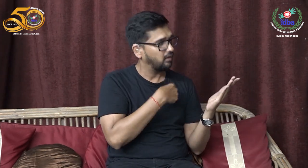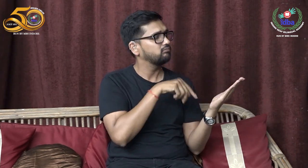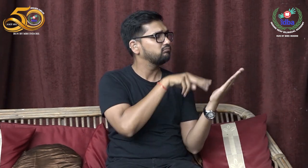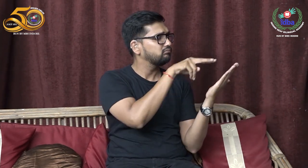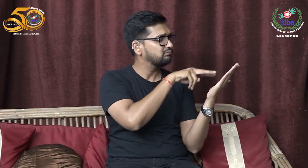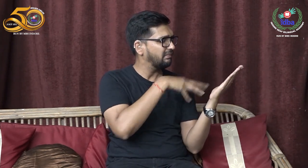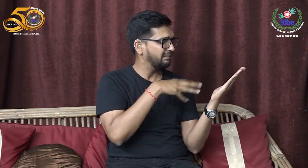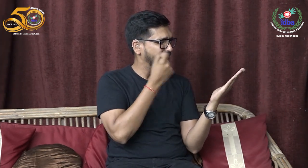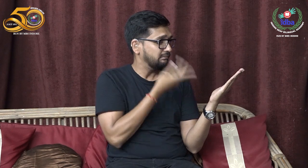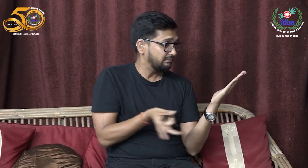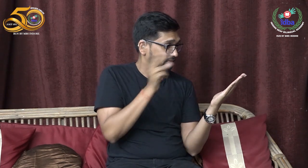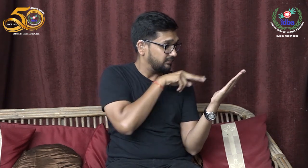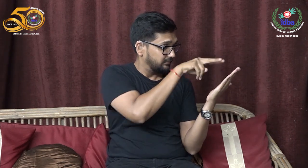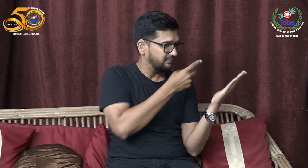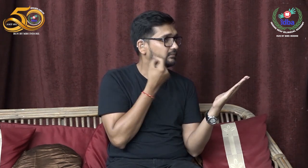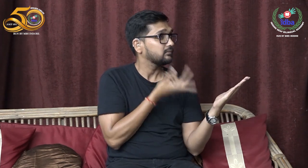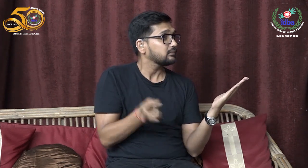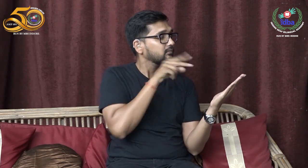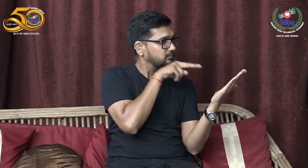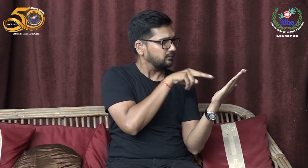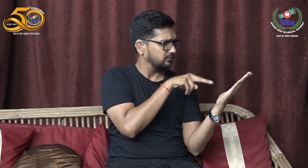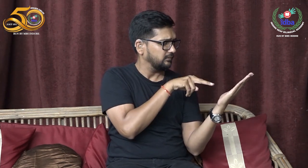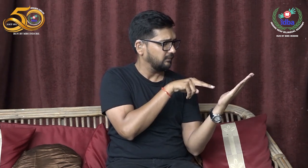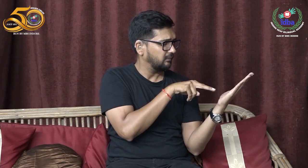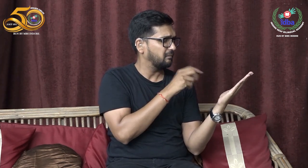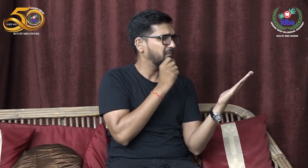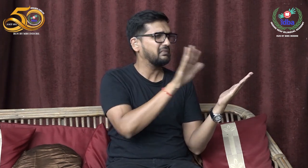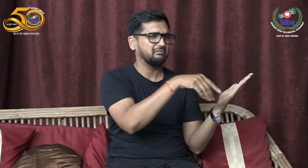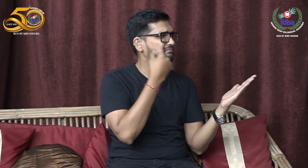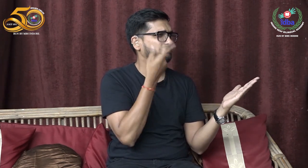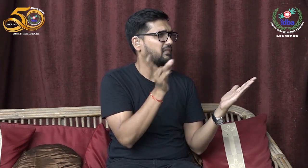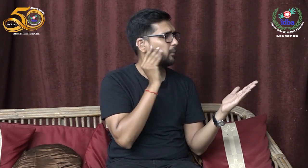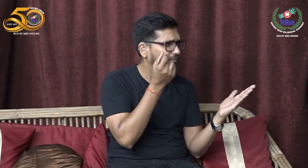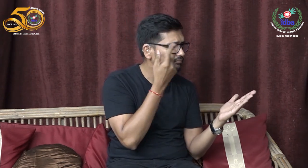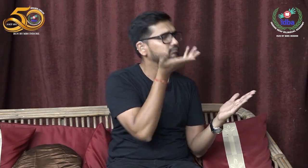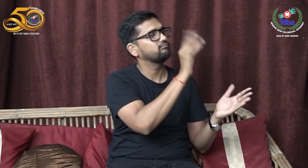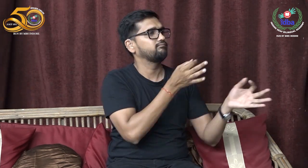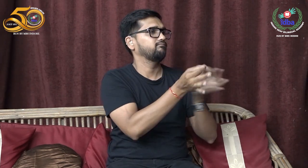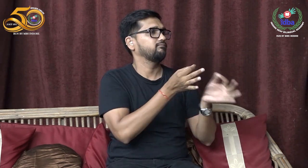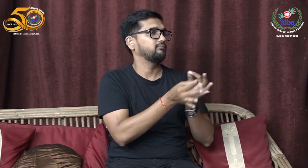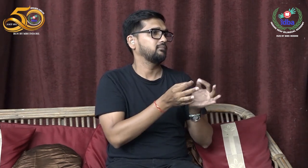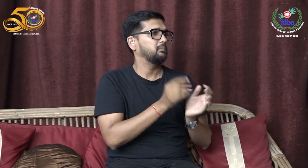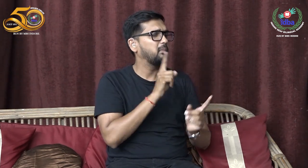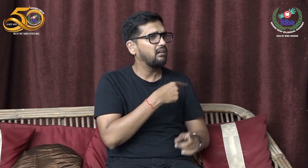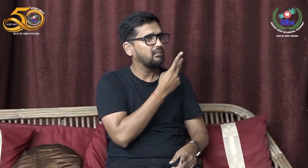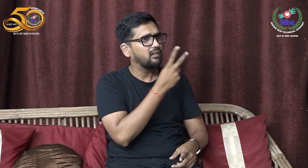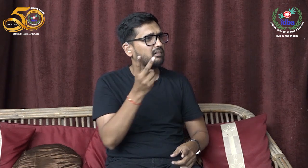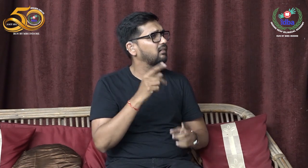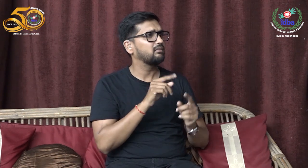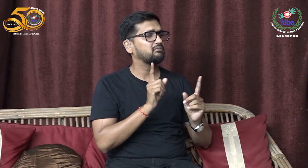समझाएंगे। चीज़ अगर आप पढ़ोगे नहीं, बार बार पढ़ोगे नहीं, समझ नहीं आ रहा, धीरे धीरे आपको समझ आने लगेगा। नहीं समझ आ रहा है तो ठीक है, फिर आपको एक्सप्लेन किया जाएगा। बट मैंने बहुत